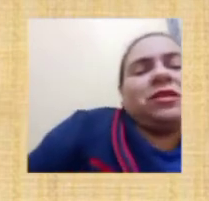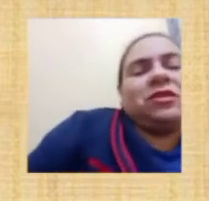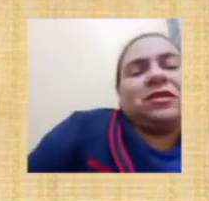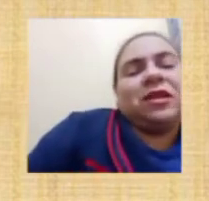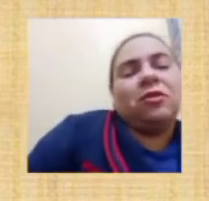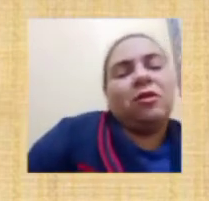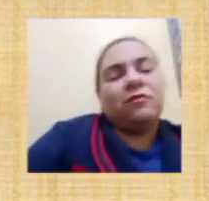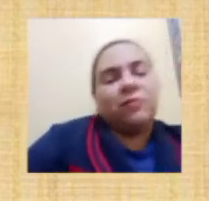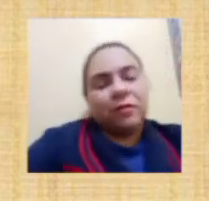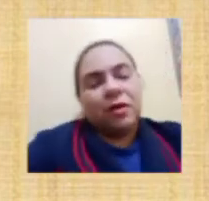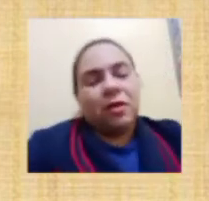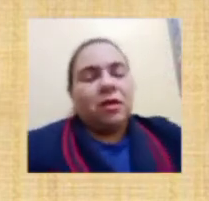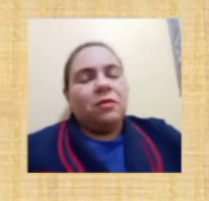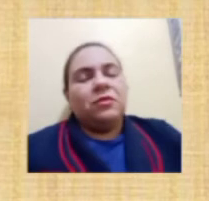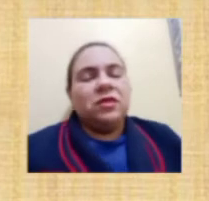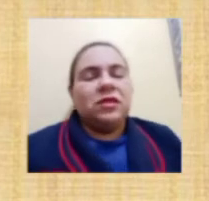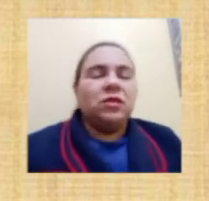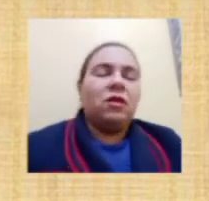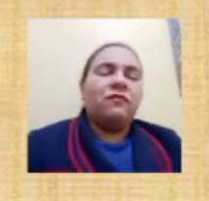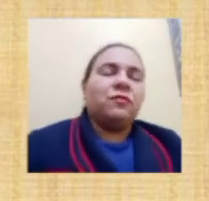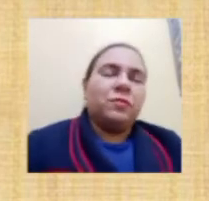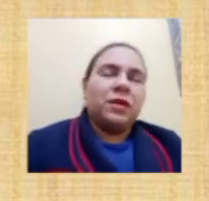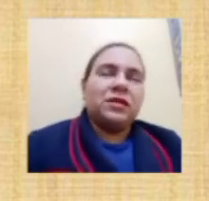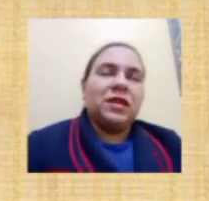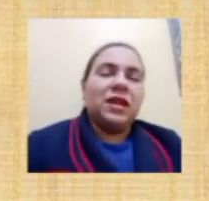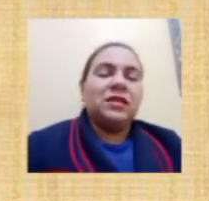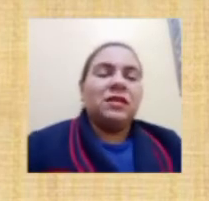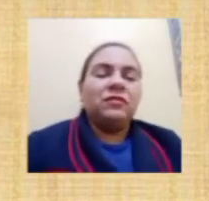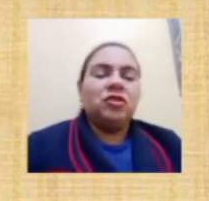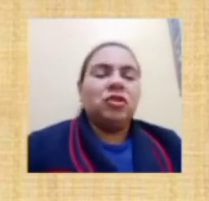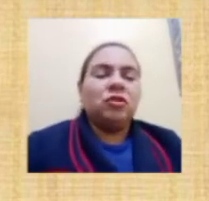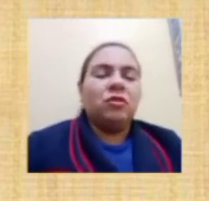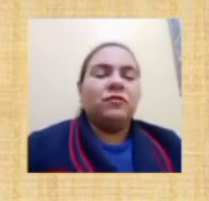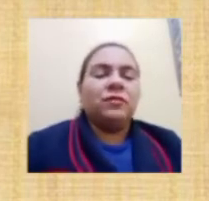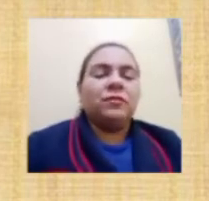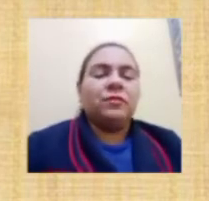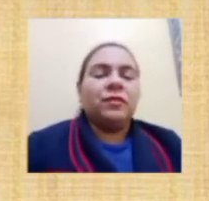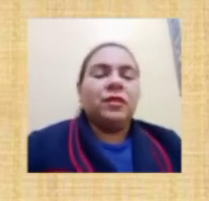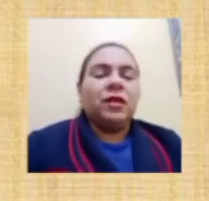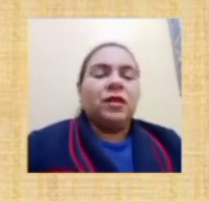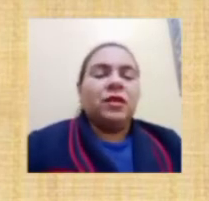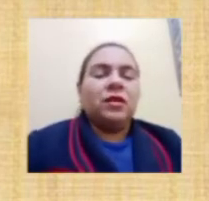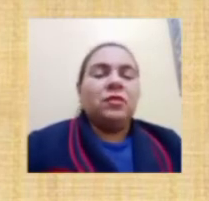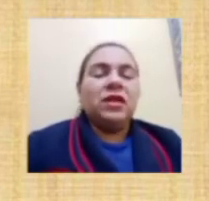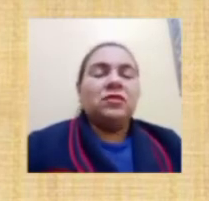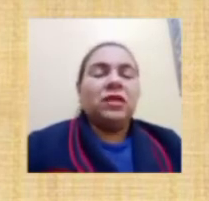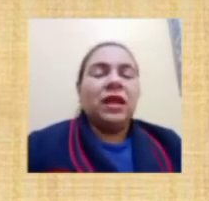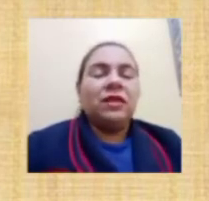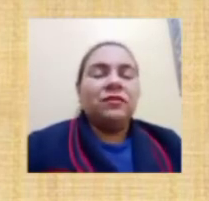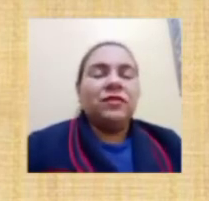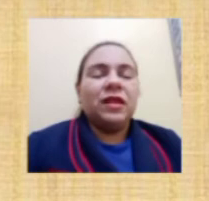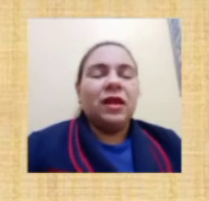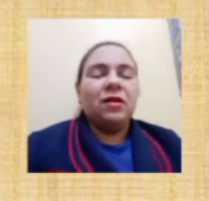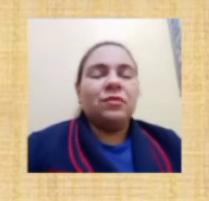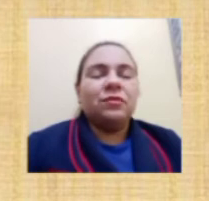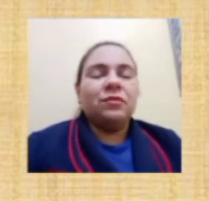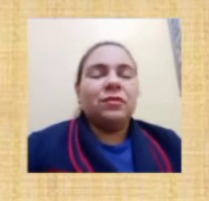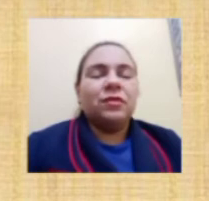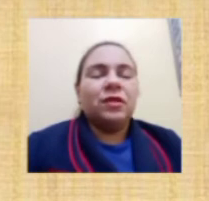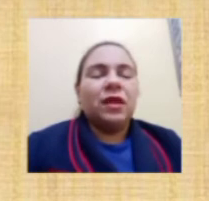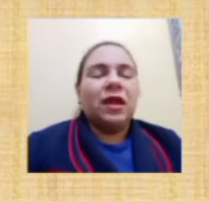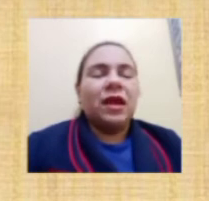negativo, porém uma adição. Então, somando dá 16, né? Então, menos 16. Aí